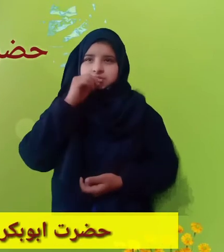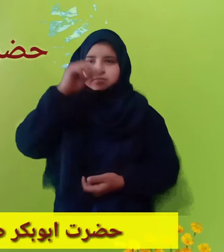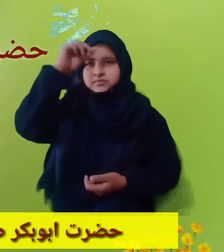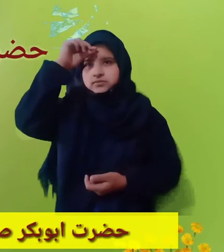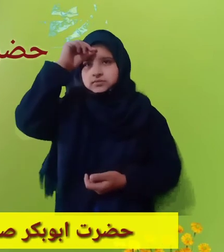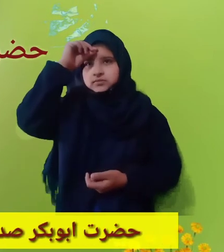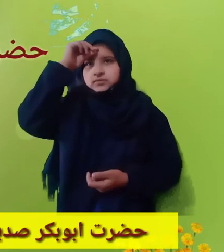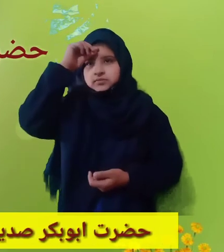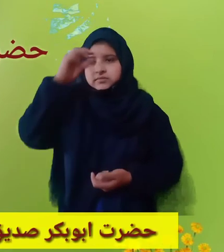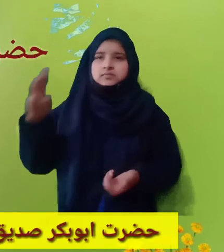हज़रत